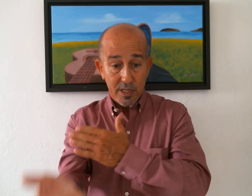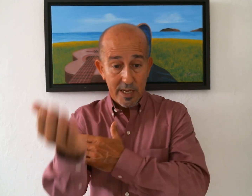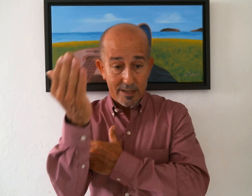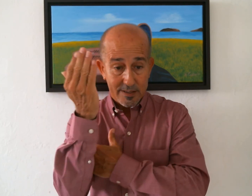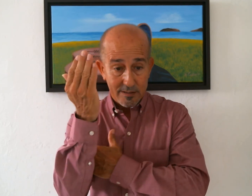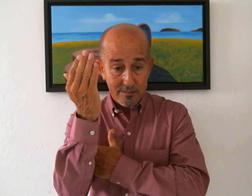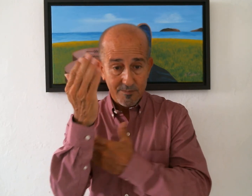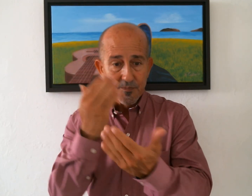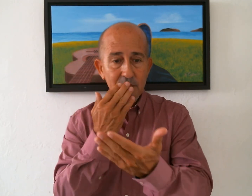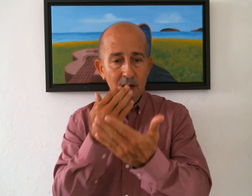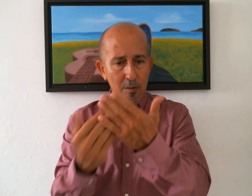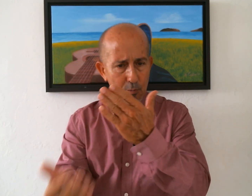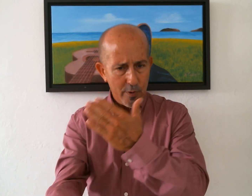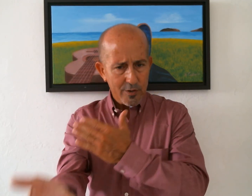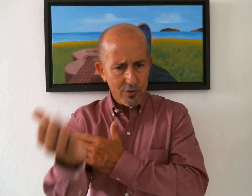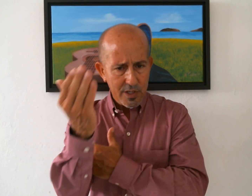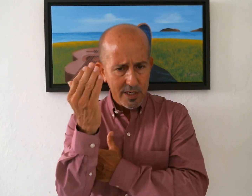días. Buenos días.